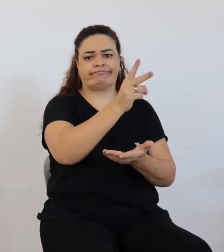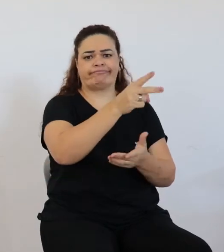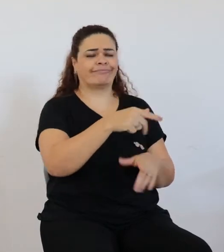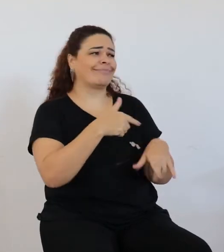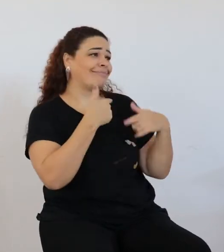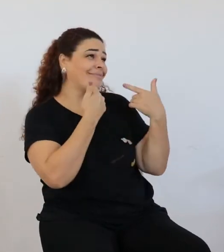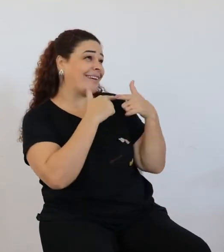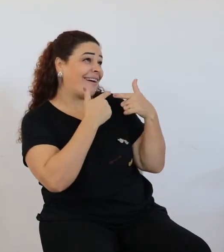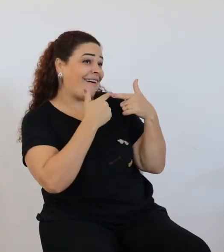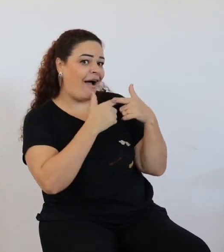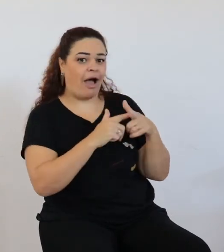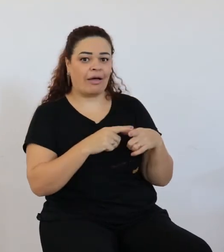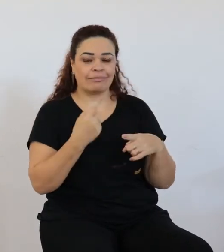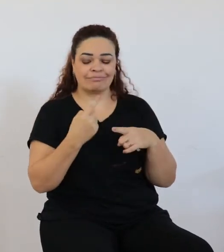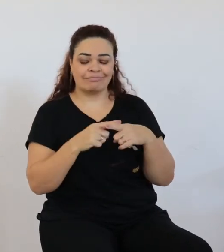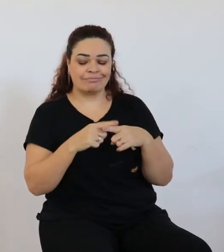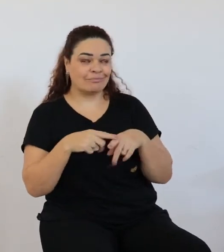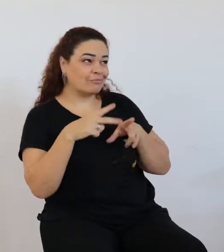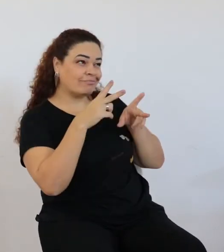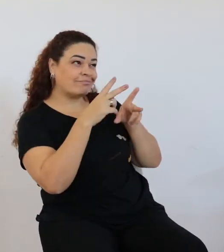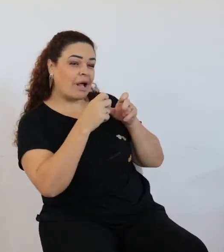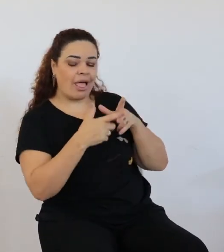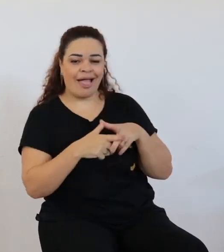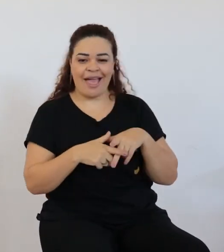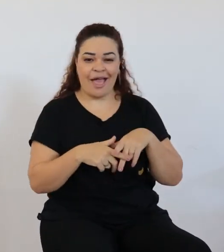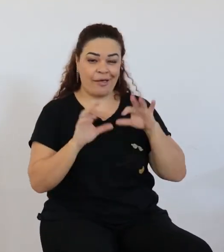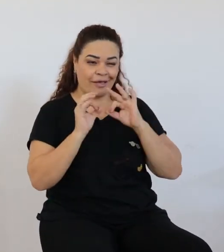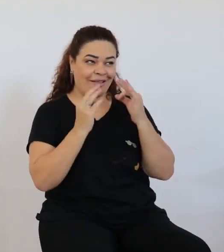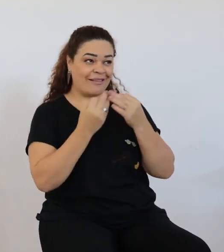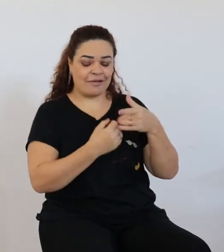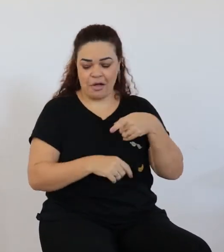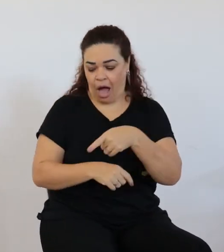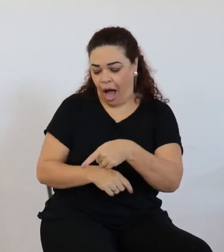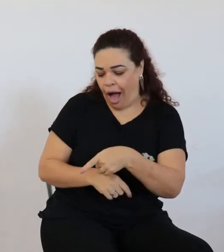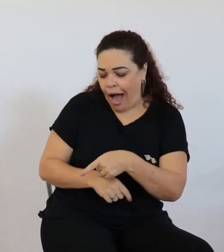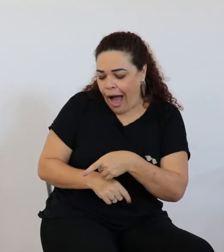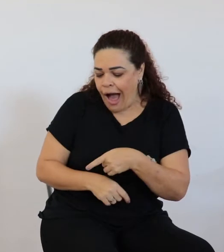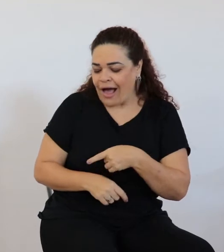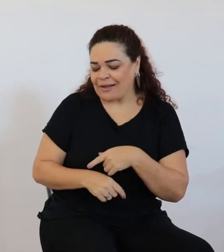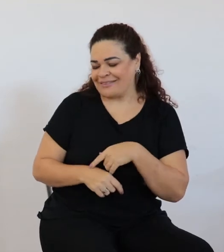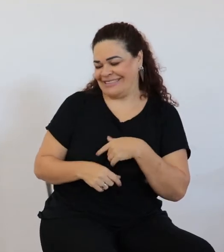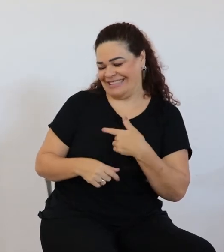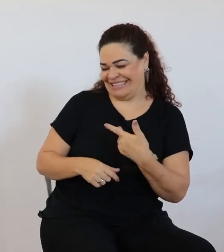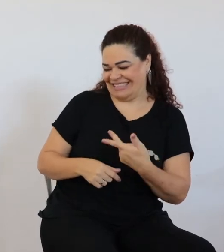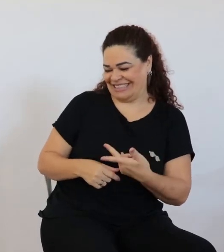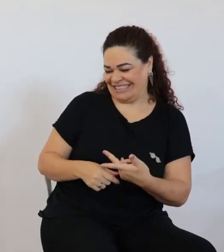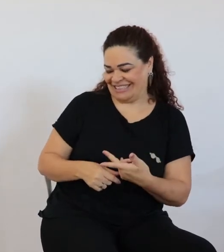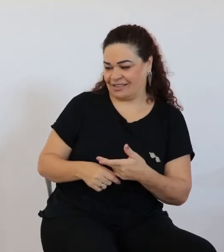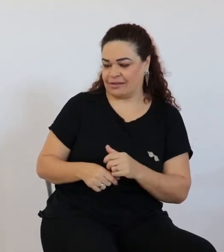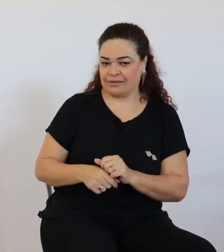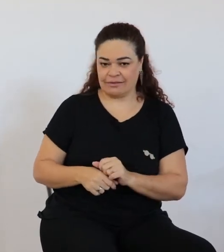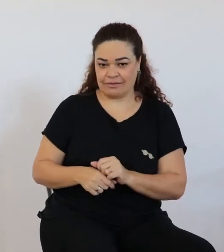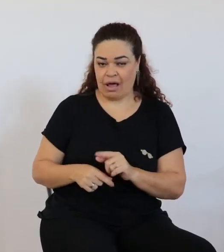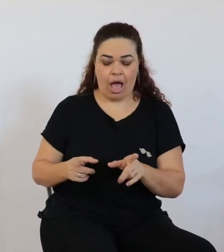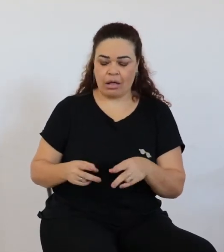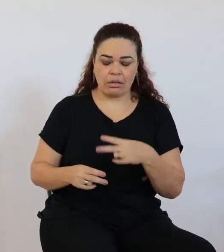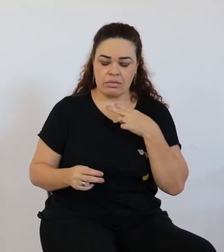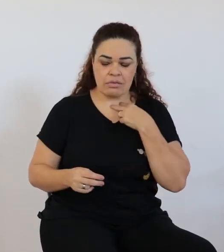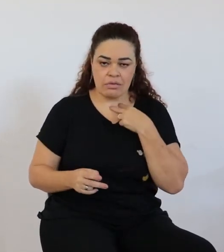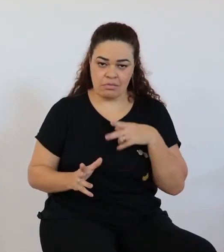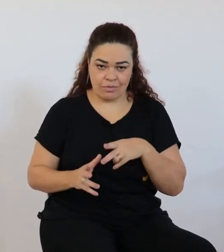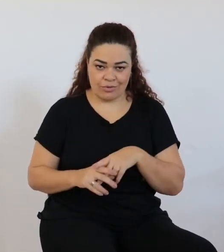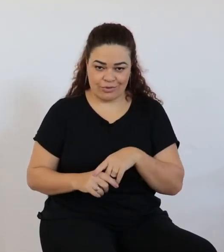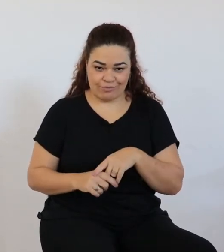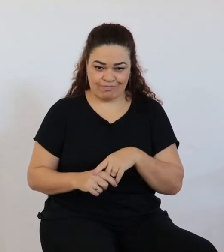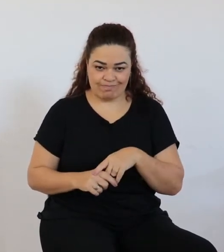chamar atenção, e depois isso vira um problema lá para frente, porque ela falando errado, quando ela vai escrever, o que a gente faz? A